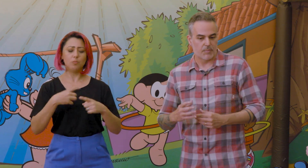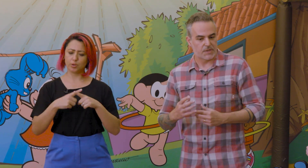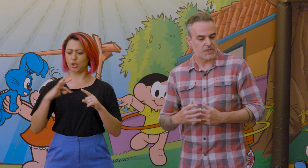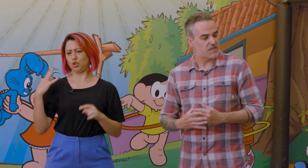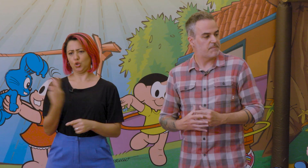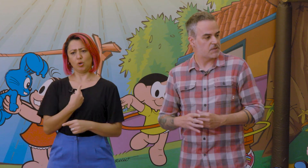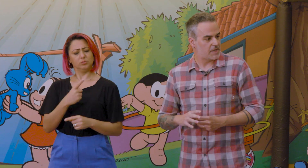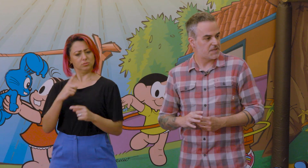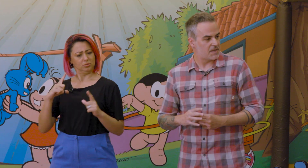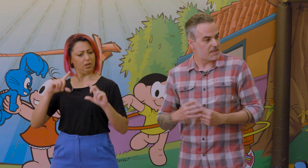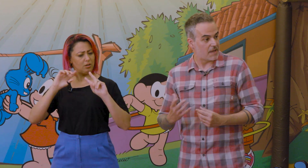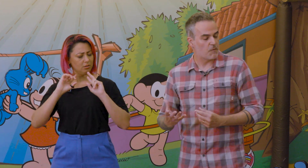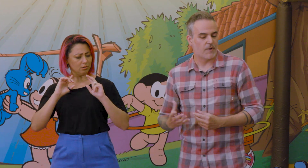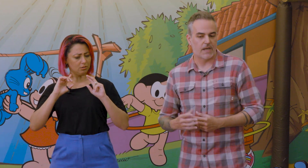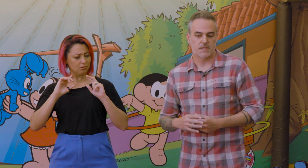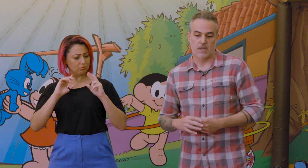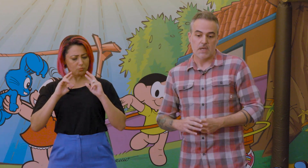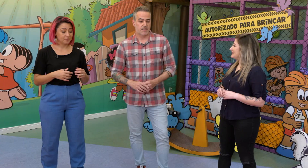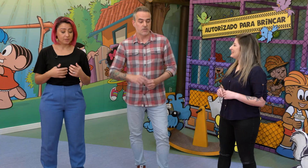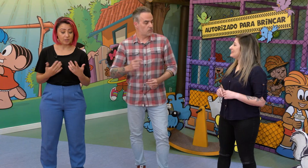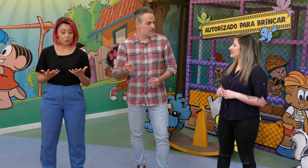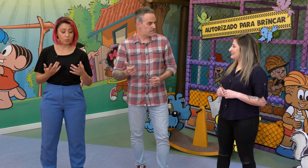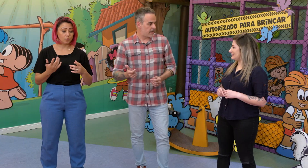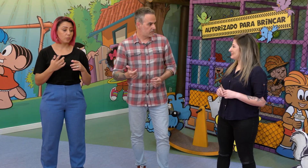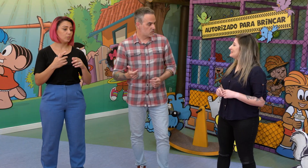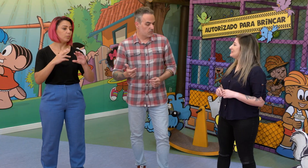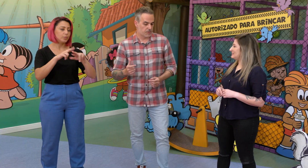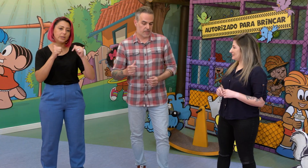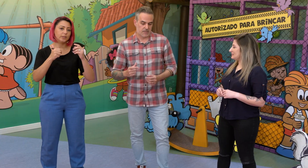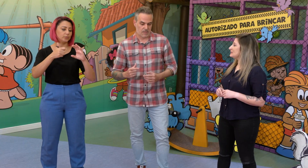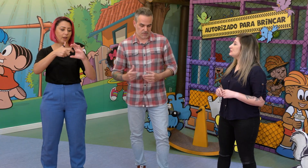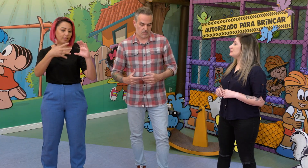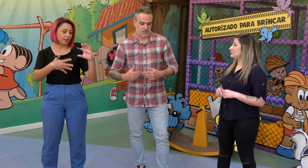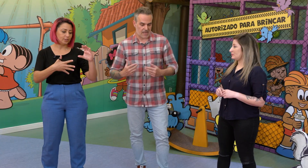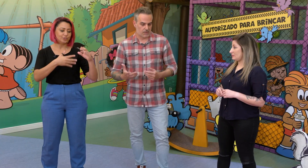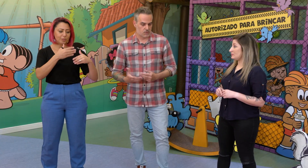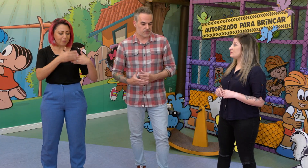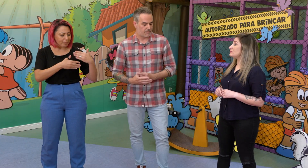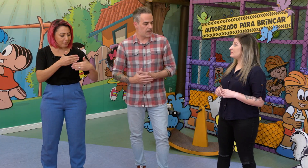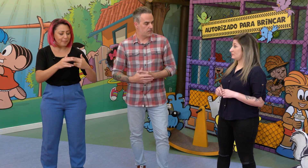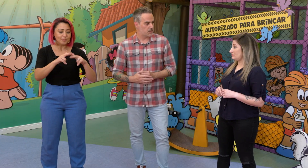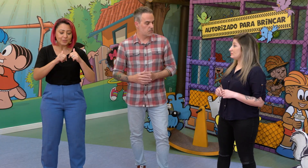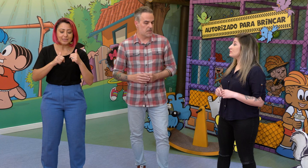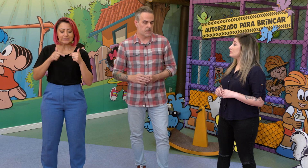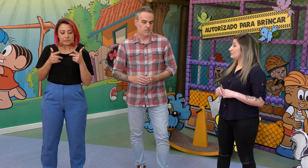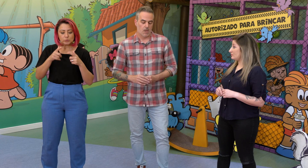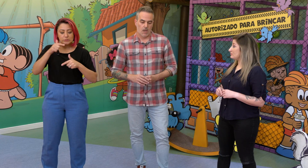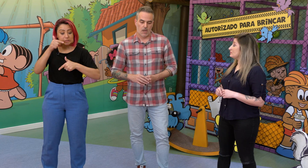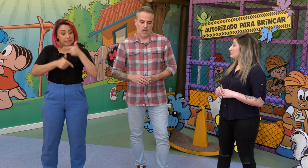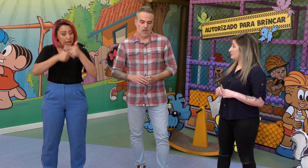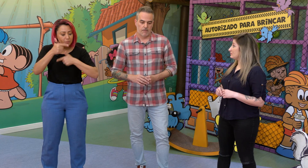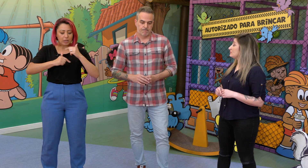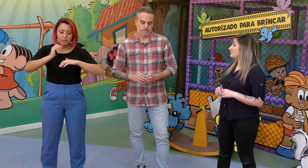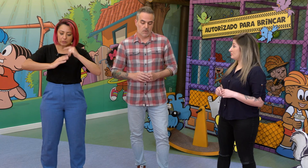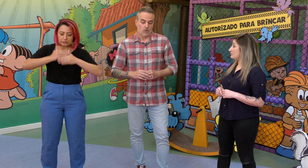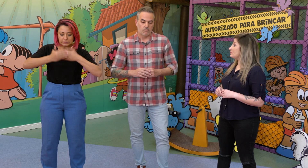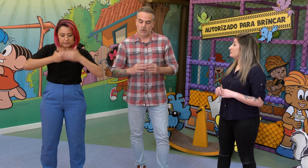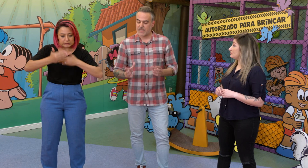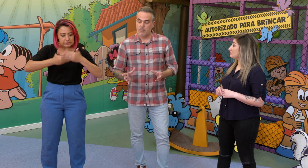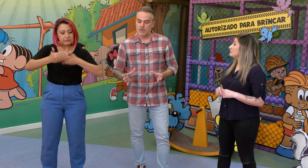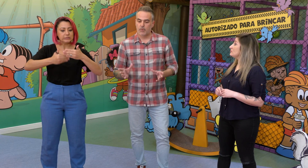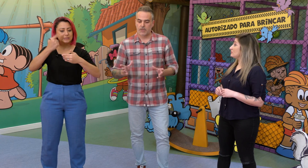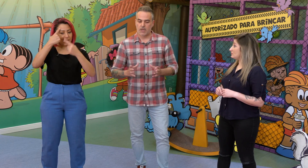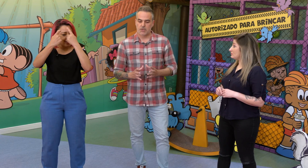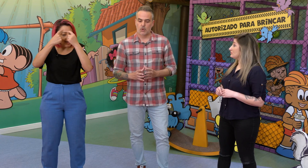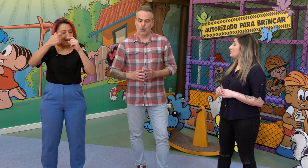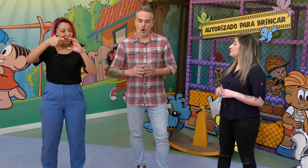E é importante que esses personagens também tenham falhas. Esse é só um dos aspectos do porquê estamos debruçados no trabalho da Sueli. Uma coisa que